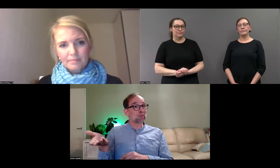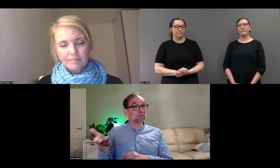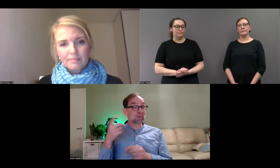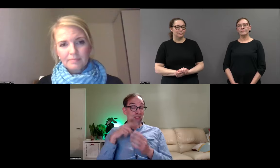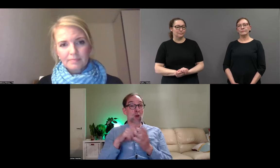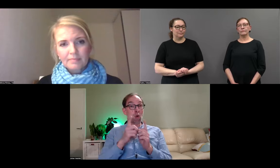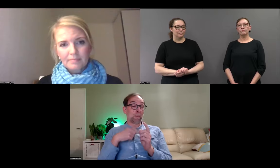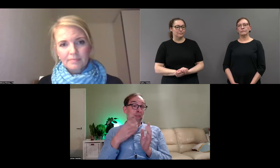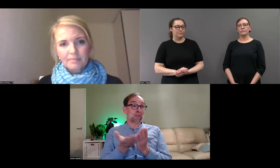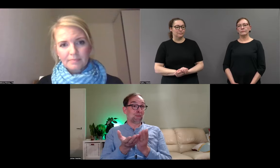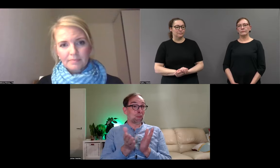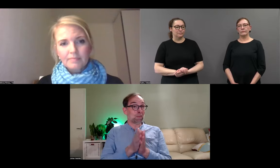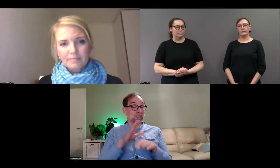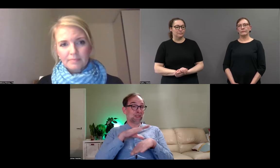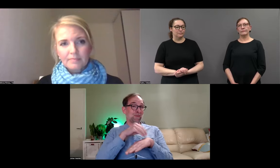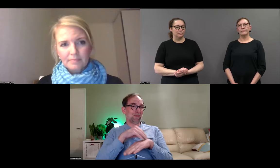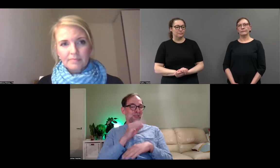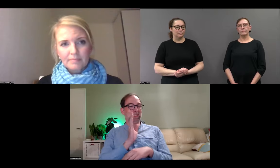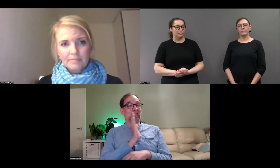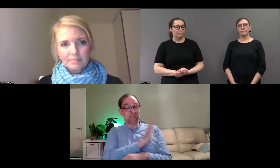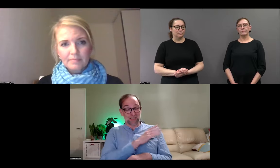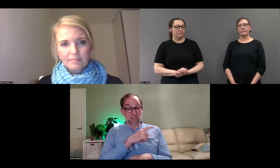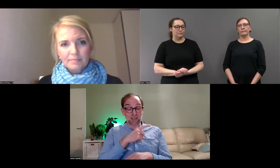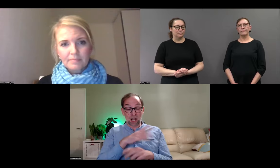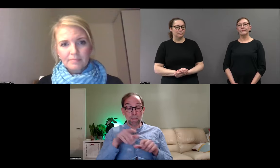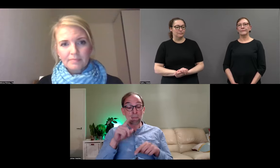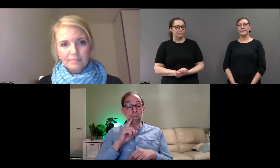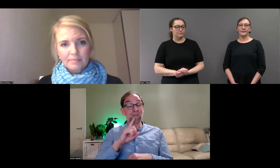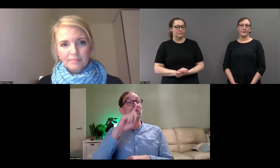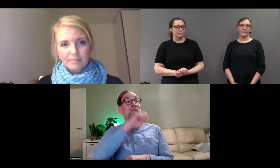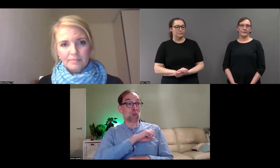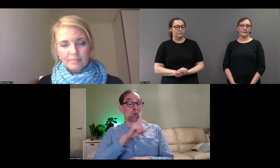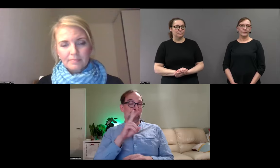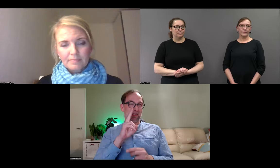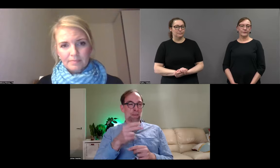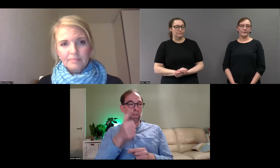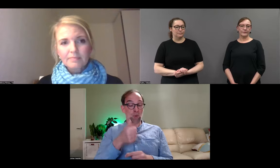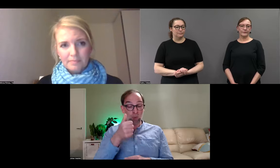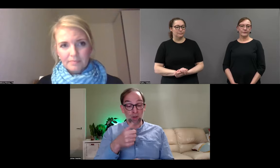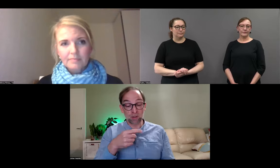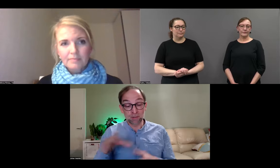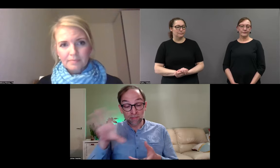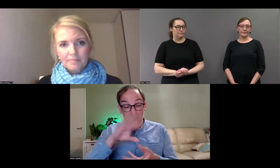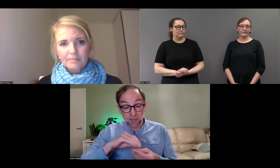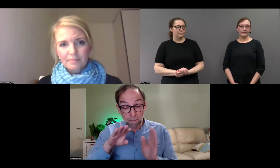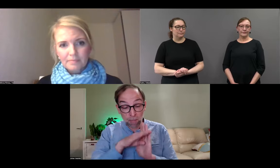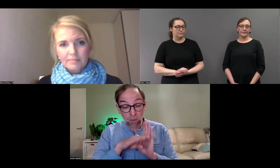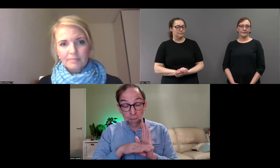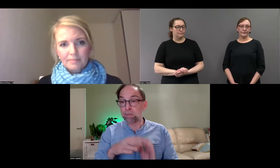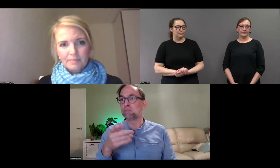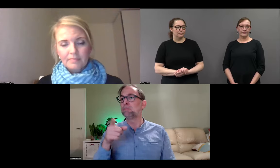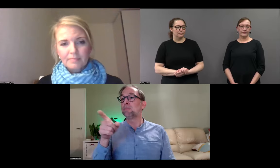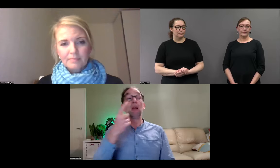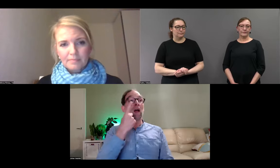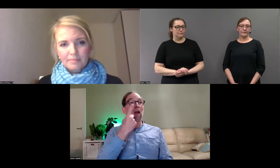man kunna lyfta upp de siffrorna? Om jag jämför med Sverige, situationen där, samma